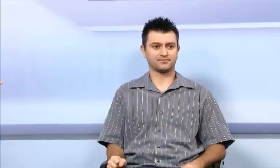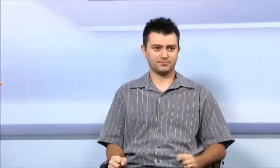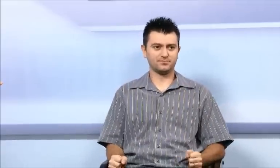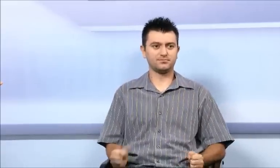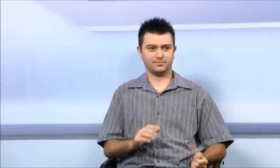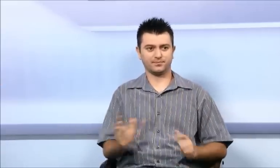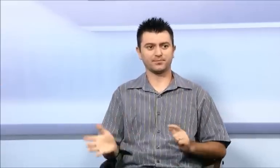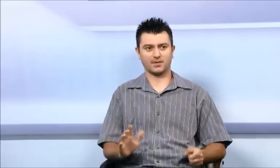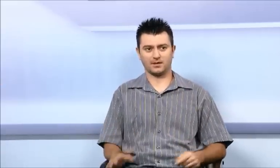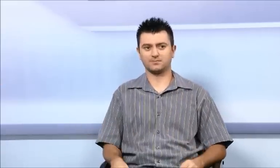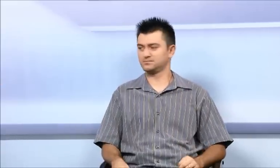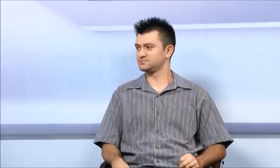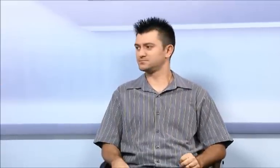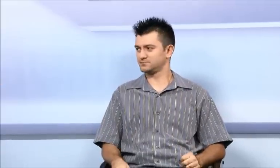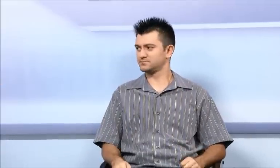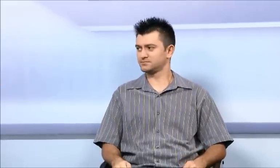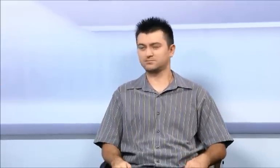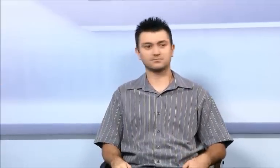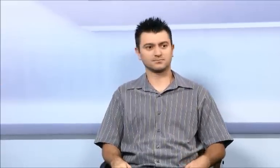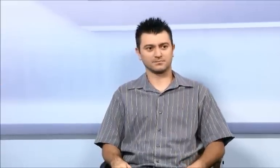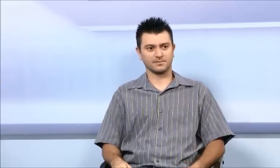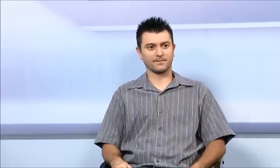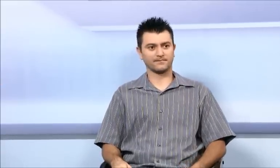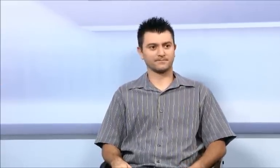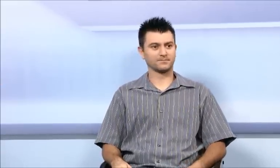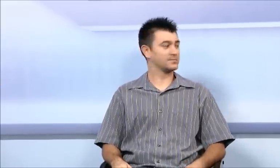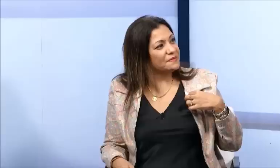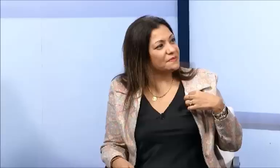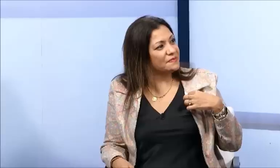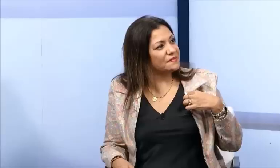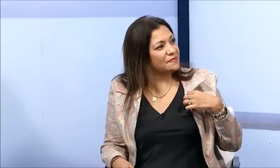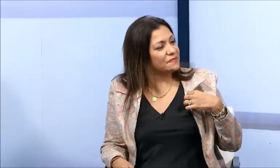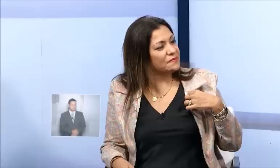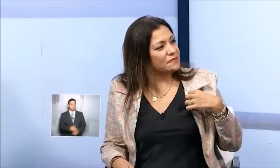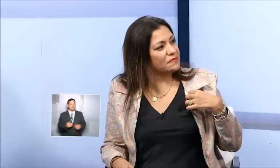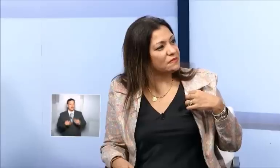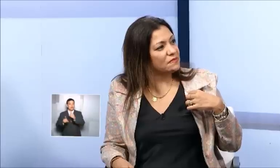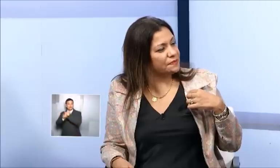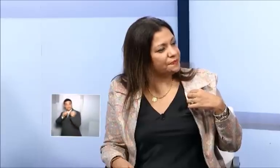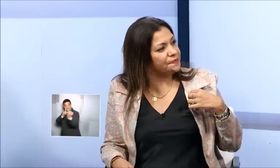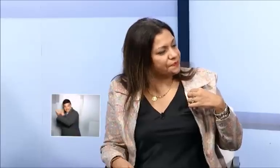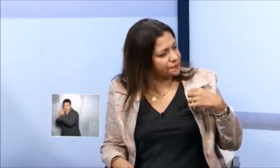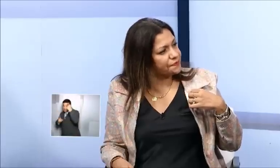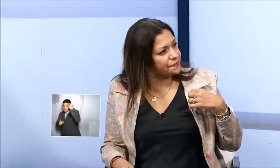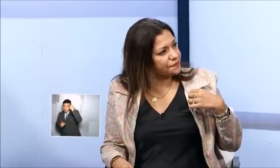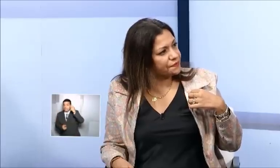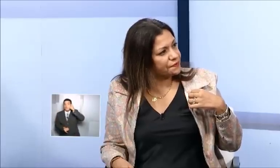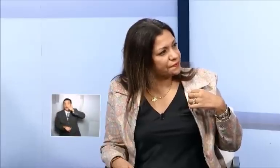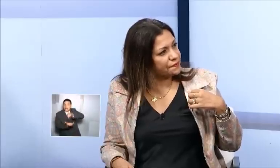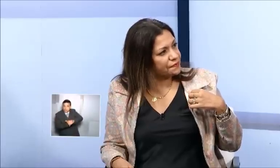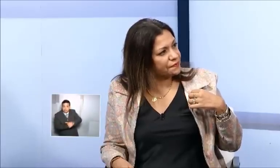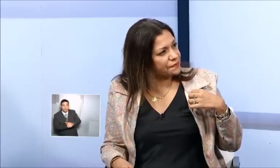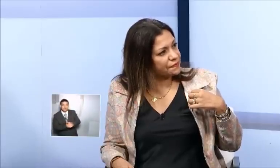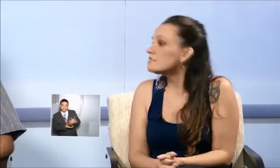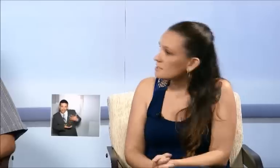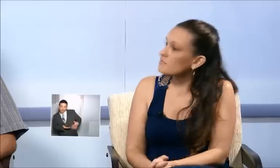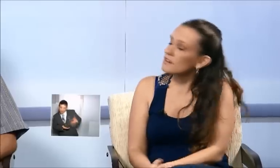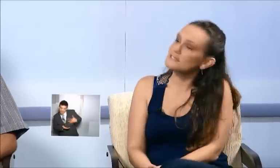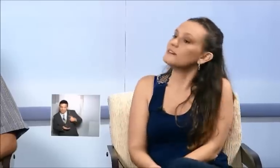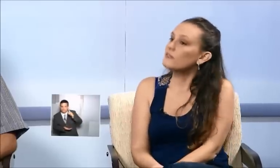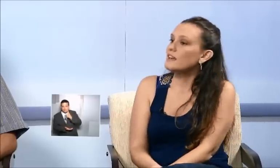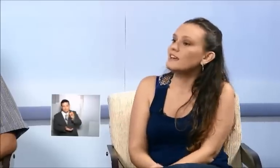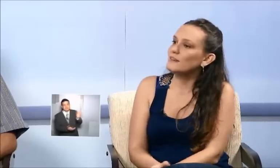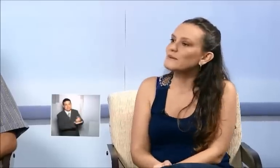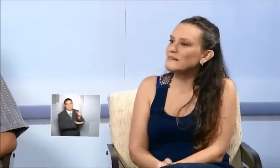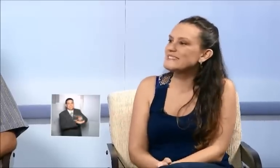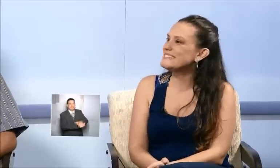pessoas da sociedade que vê como uma coisa diferente. A sociedade acha que a esposa, por exemplo, né, ou o ouvinte da relação, ficou com dó do surdo, tadinho, então vou